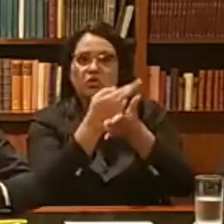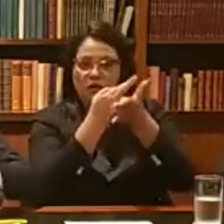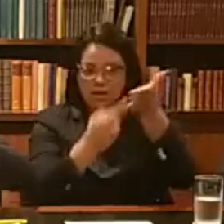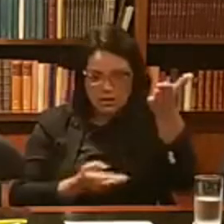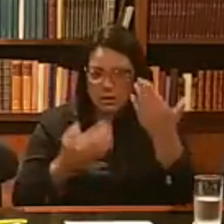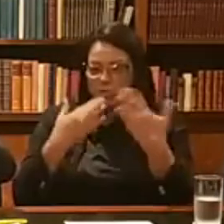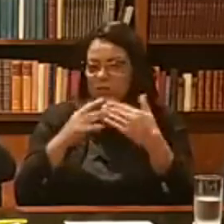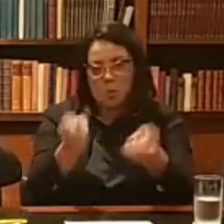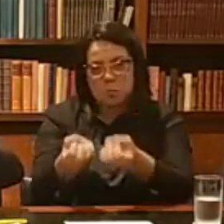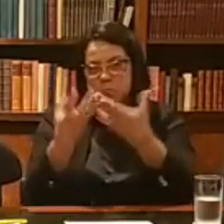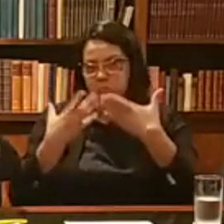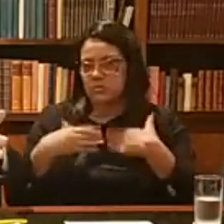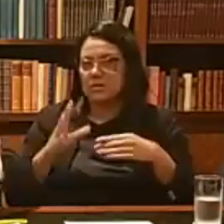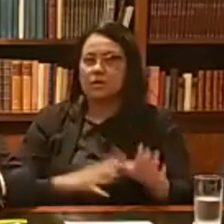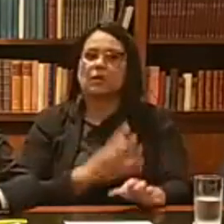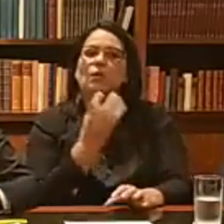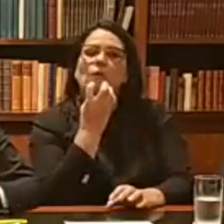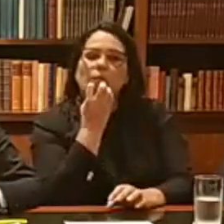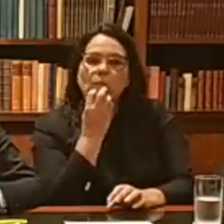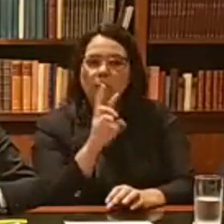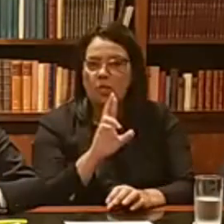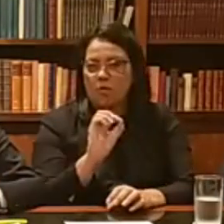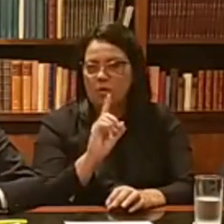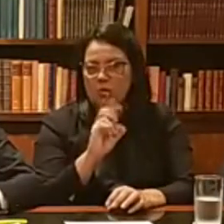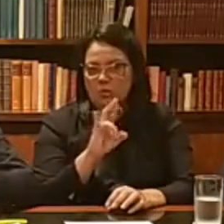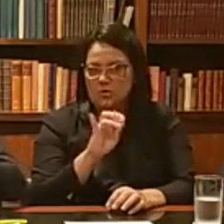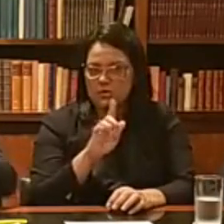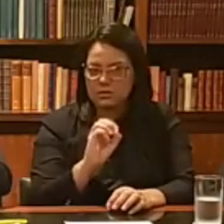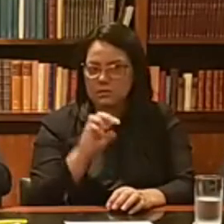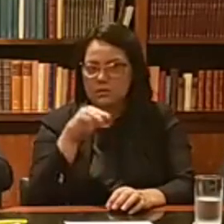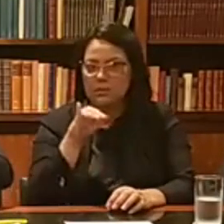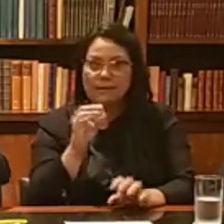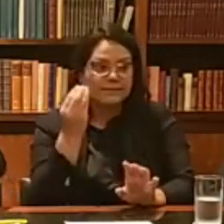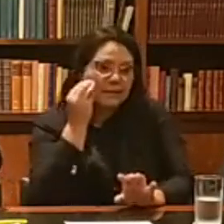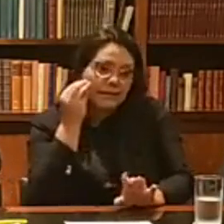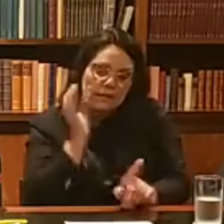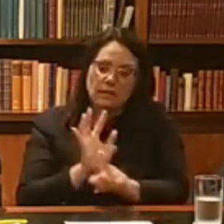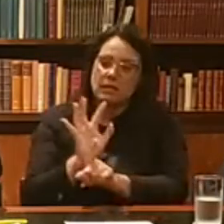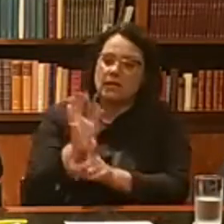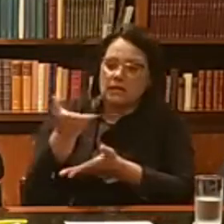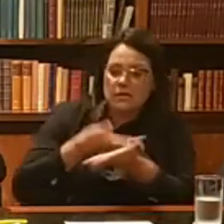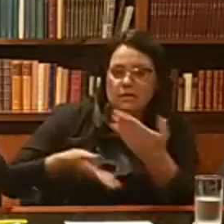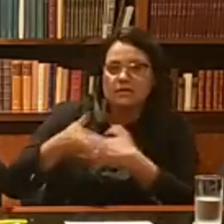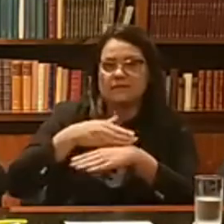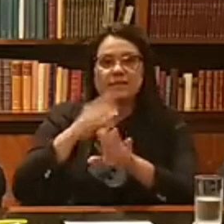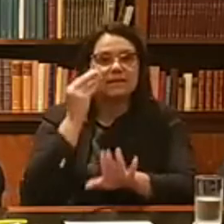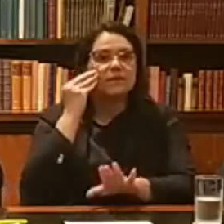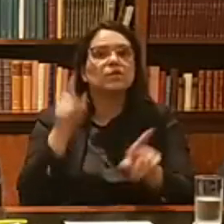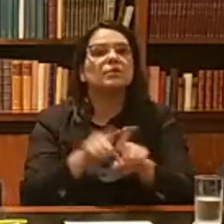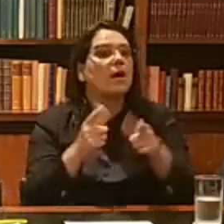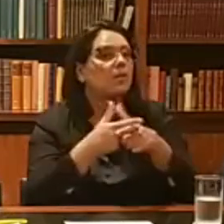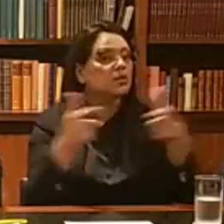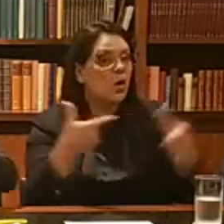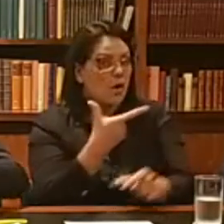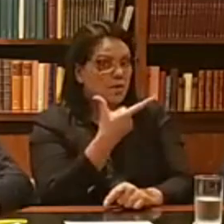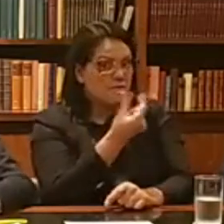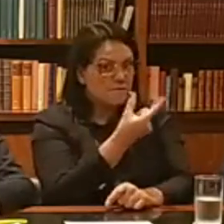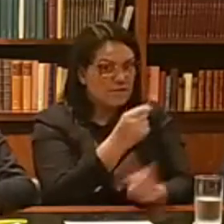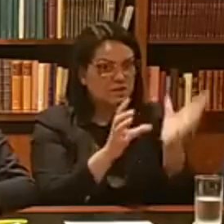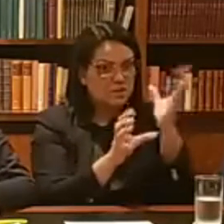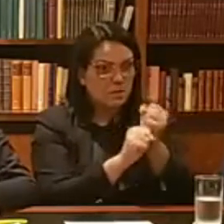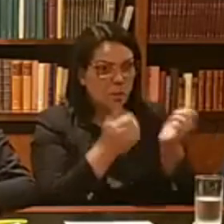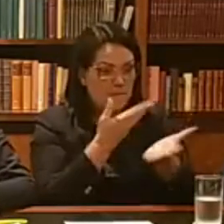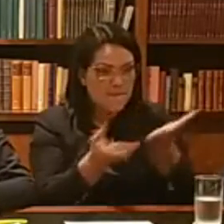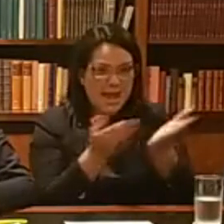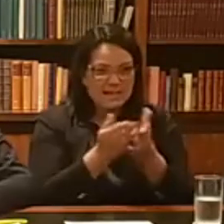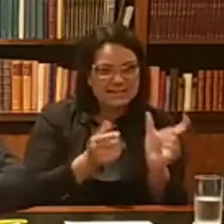nada. E o Rodrigo Maia está tentando convencer o relator nesse sentido. Mais ainda, tentamos aqui passar de 20 para 40 pontos para